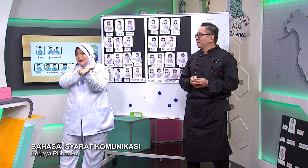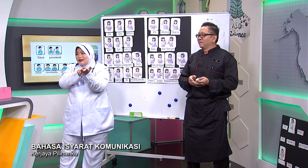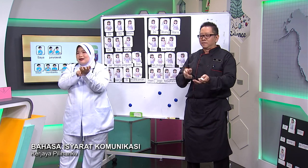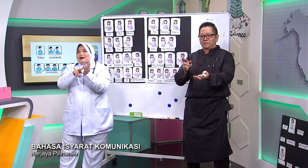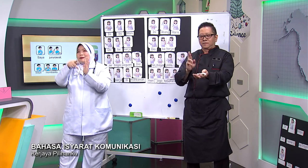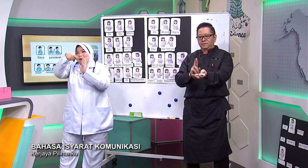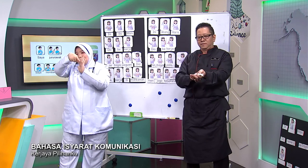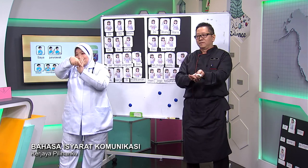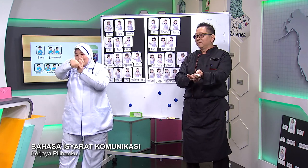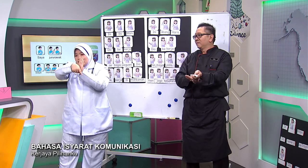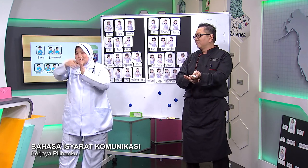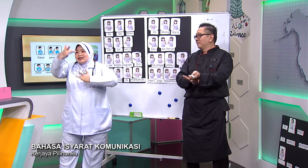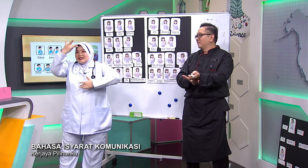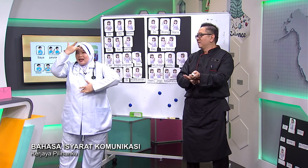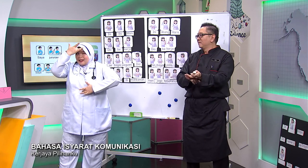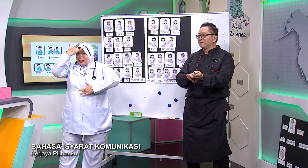merawat